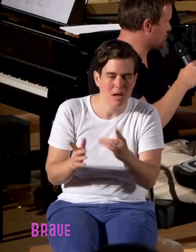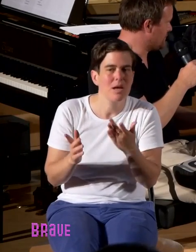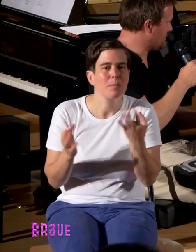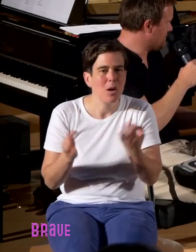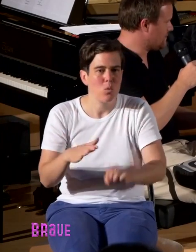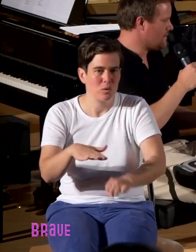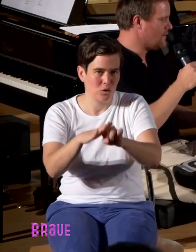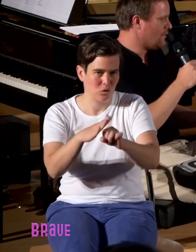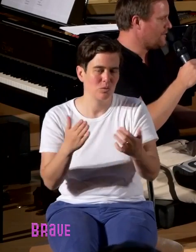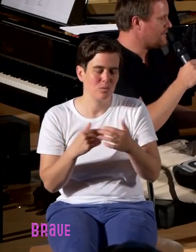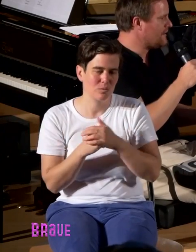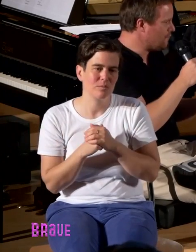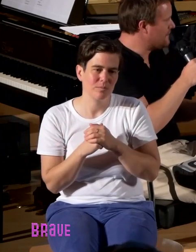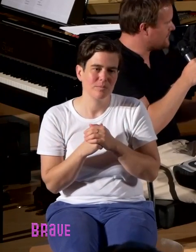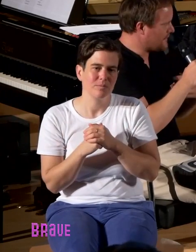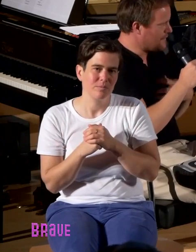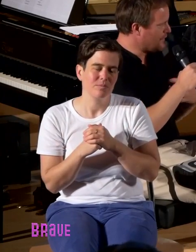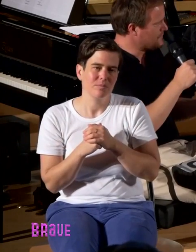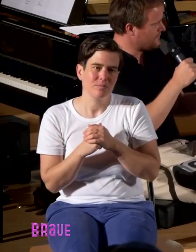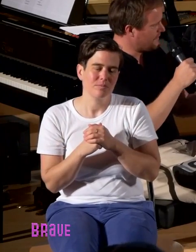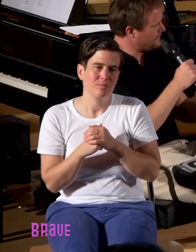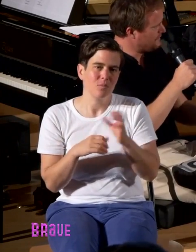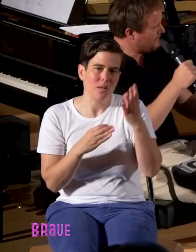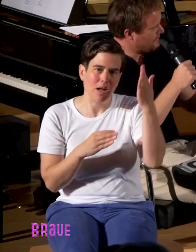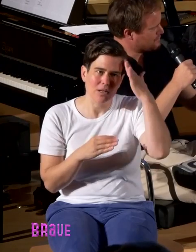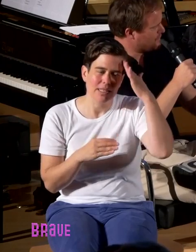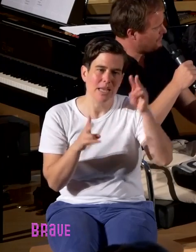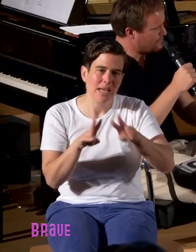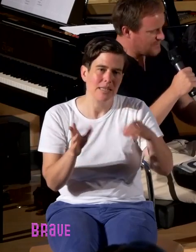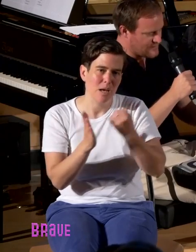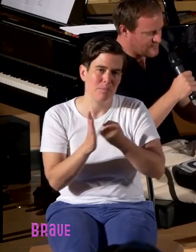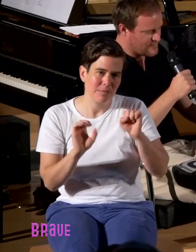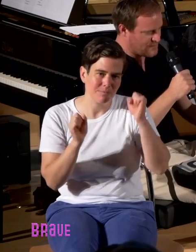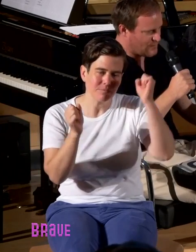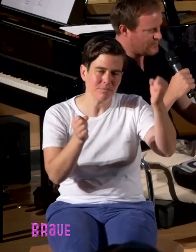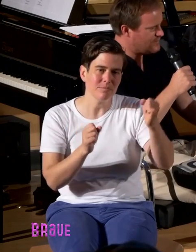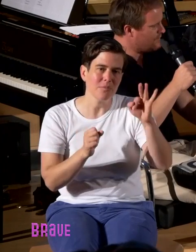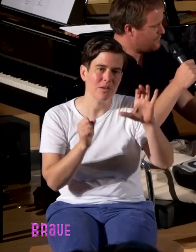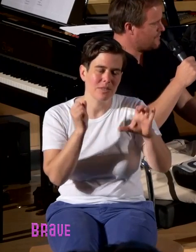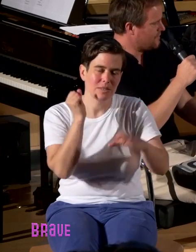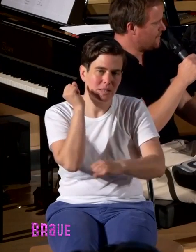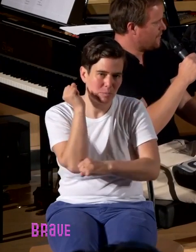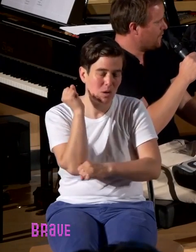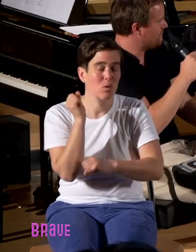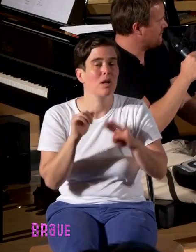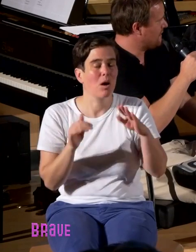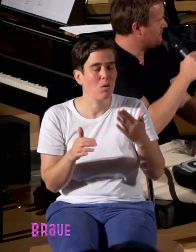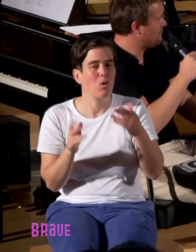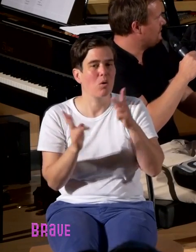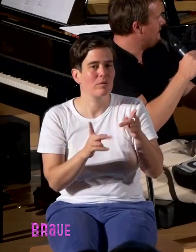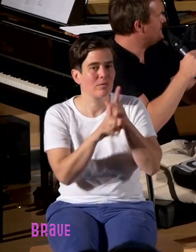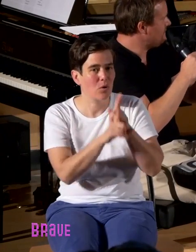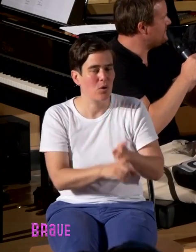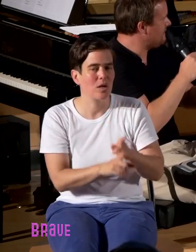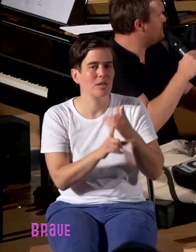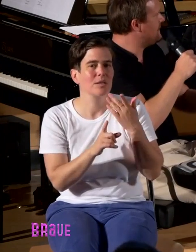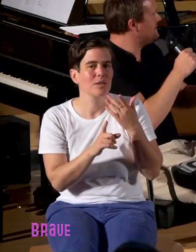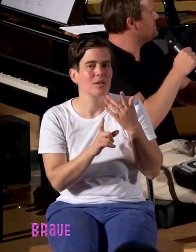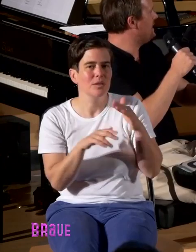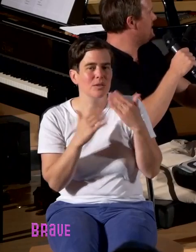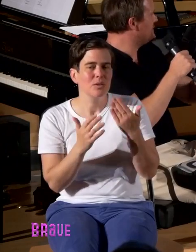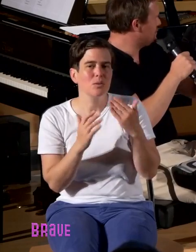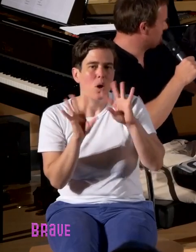auch eine Unterstützung. Und natürlich, das kenne ich auch, das ehrenamtliche Engagement um den FC St. Pauli führt natürlich auch häufig dazu, es ist